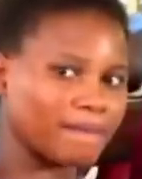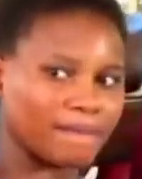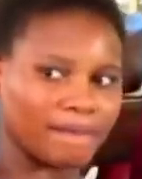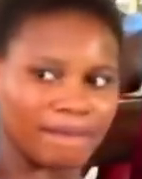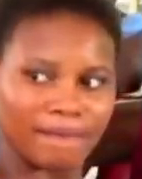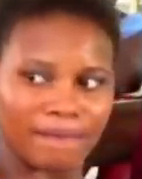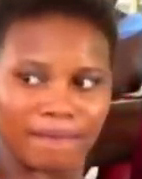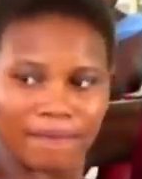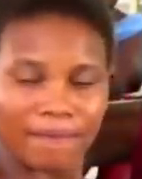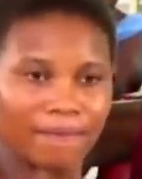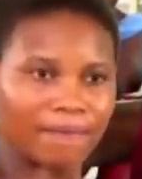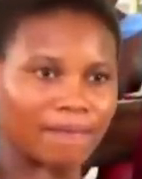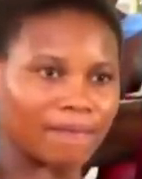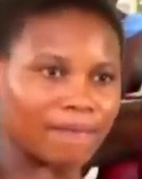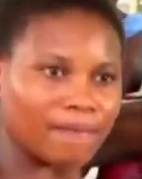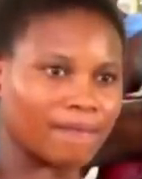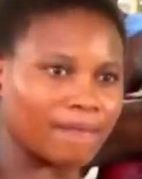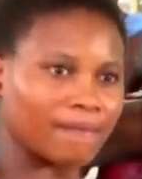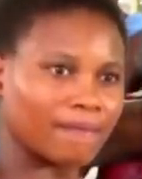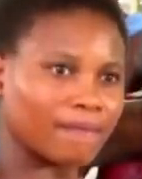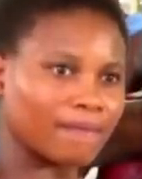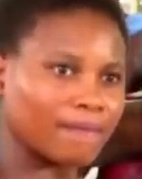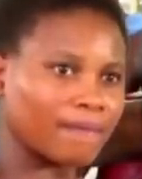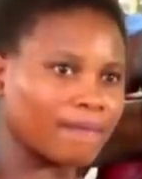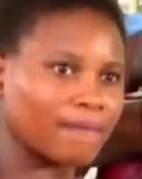Acha habari ya kutazama mtu kwa chini namna unavyosema.